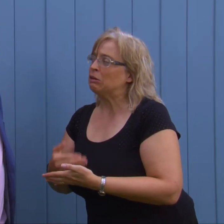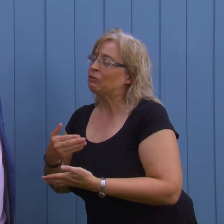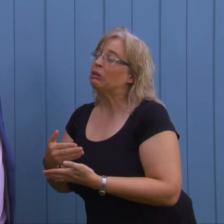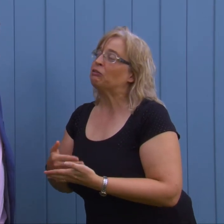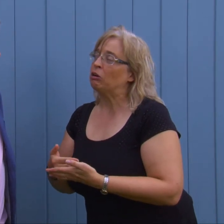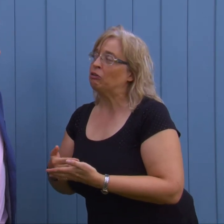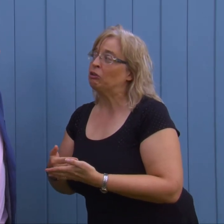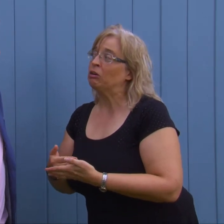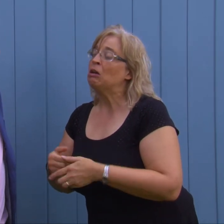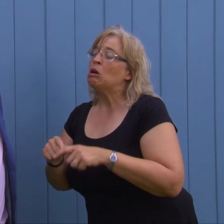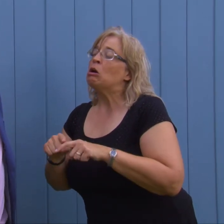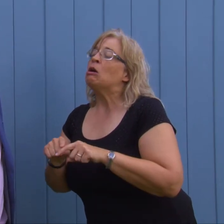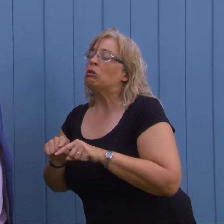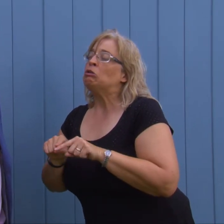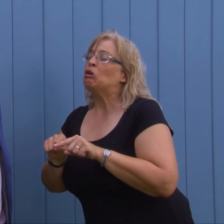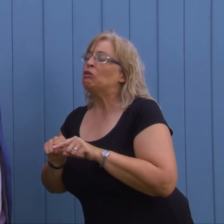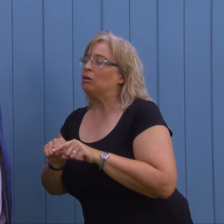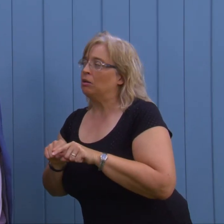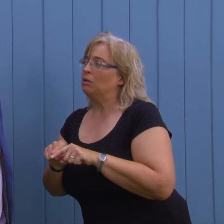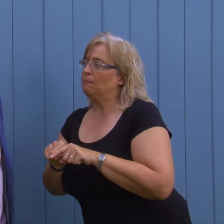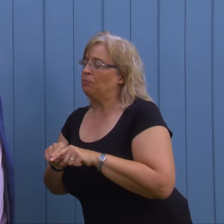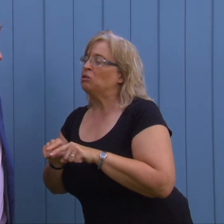envers les oui. francophones... Montréal et Ottawa 17 et 18, oui.